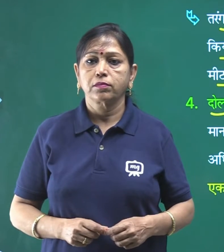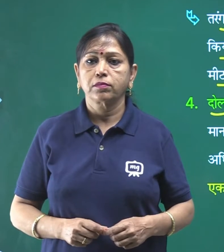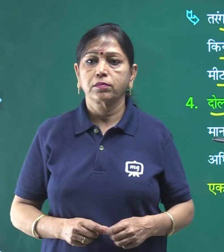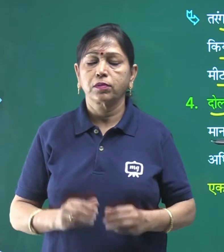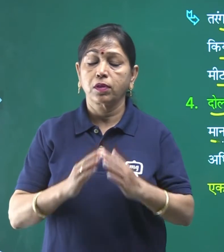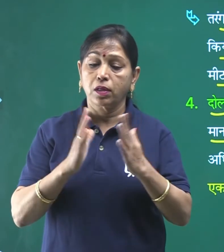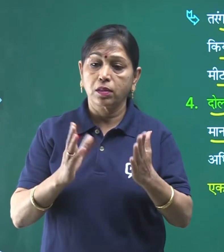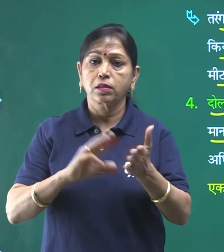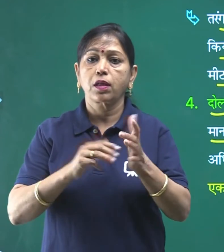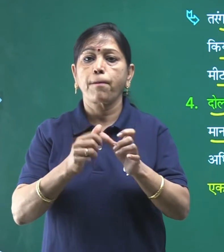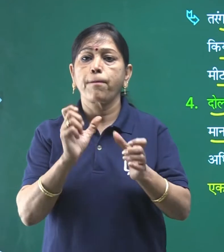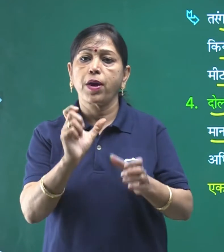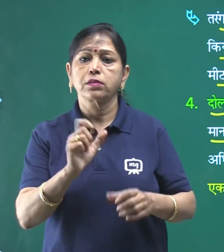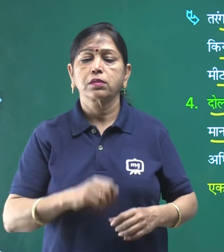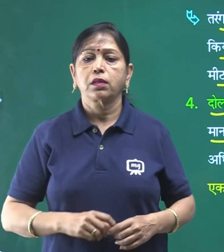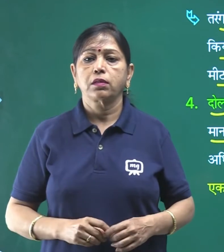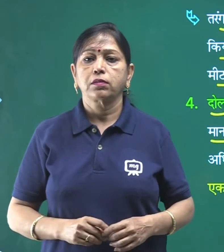अधिकतम मान से